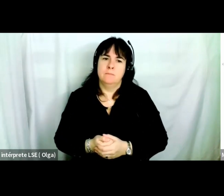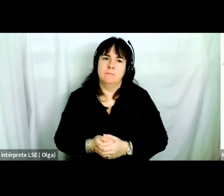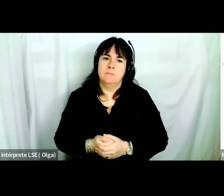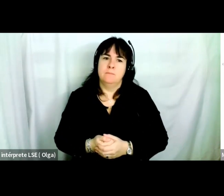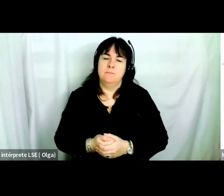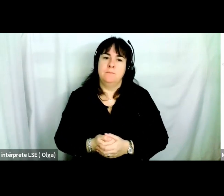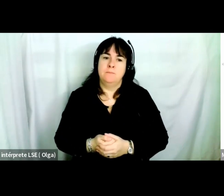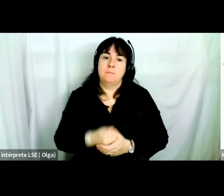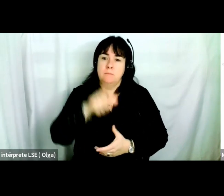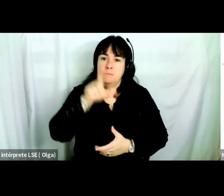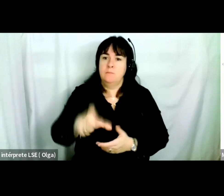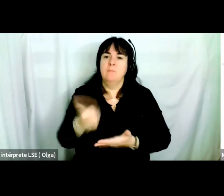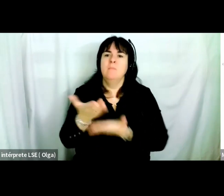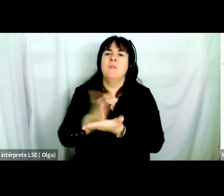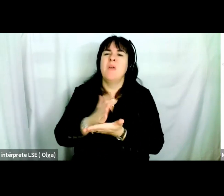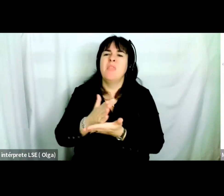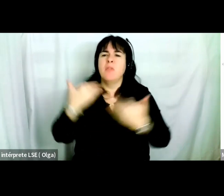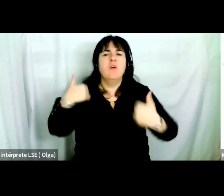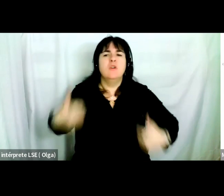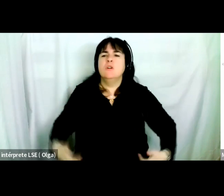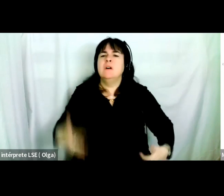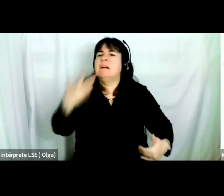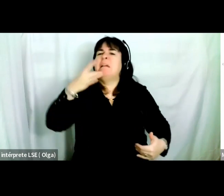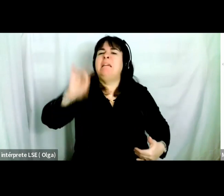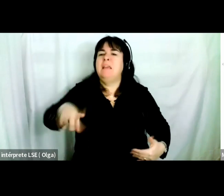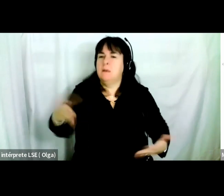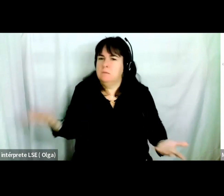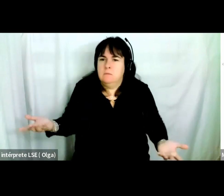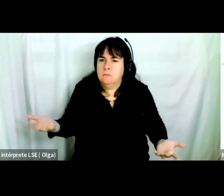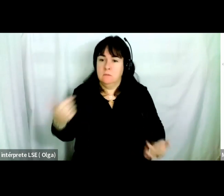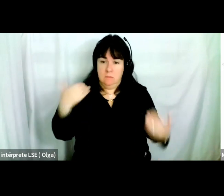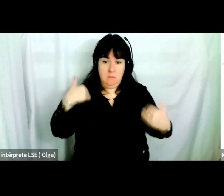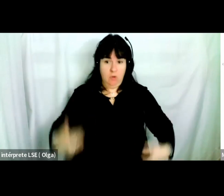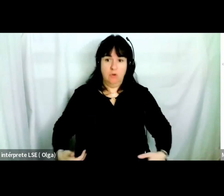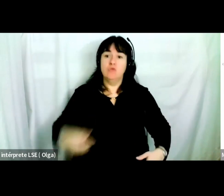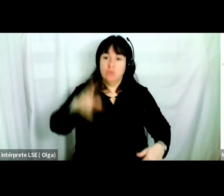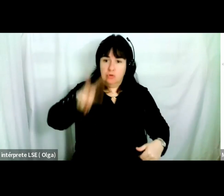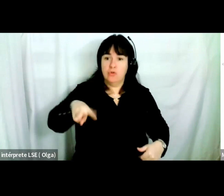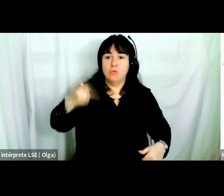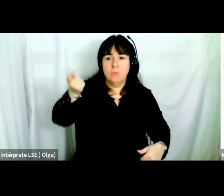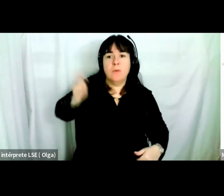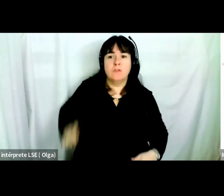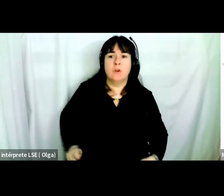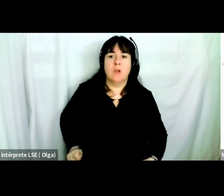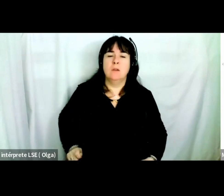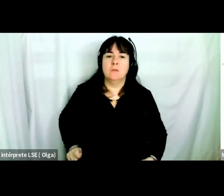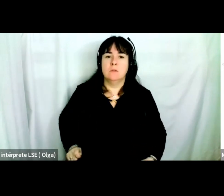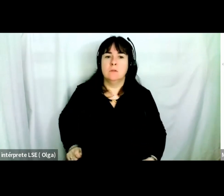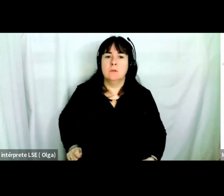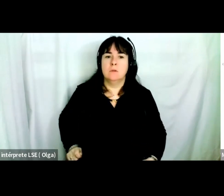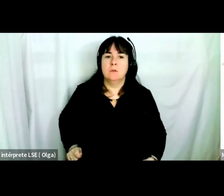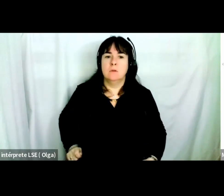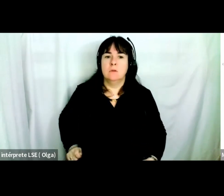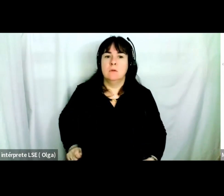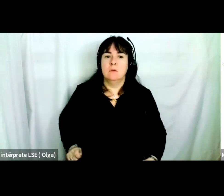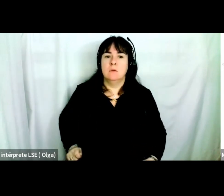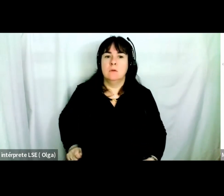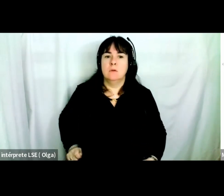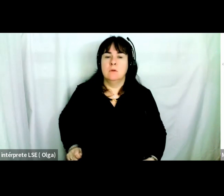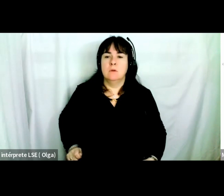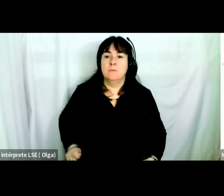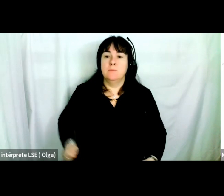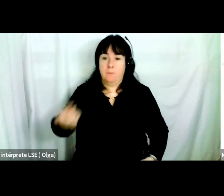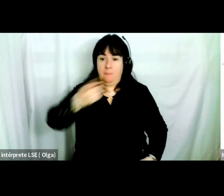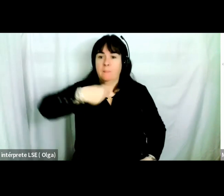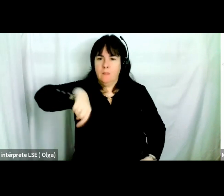¿Los mediadores quiénes somos? Los mediadores somos profesionales que estamos inscritos